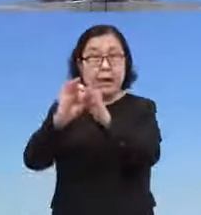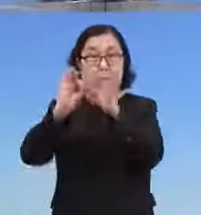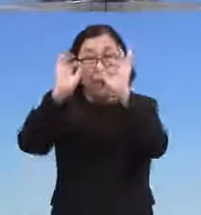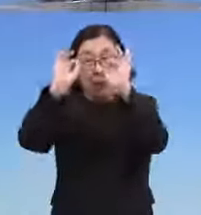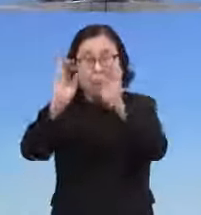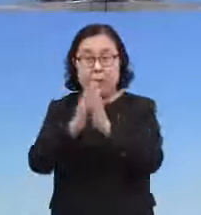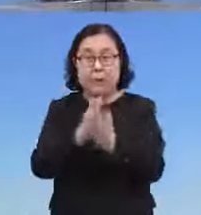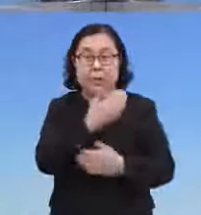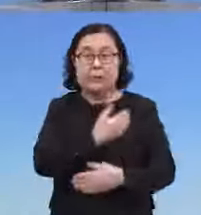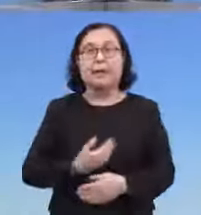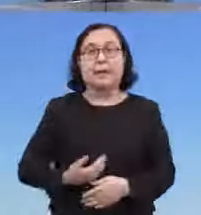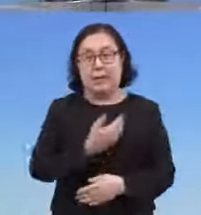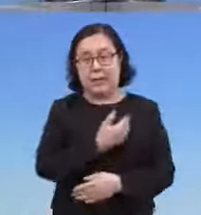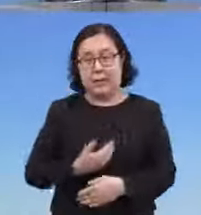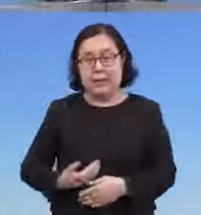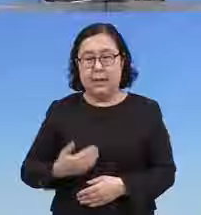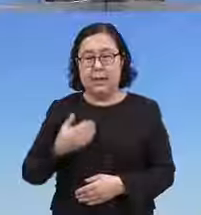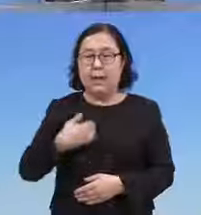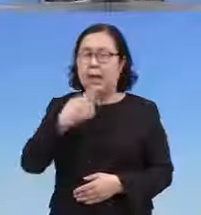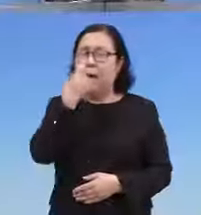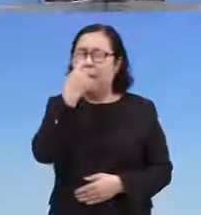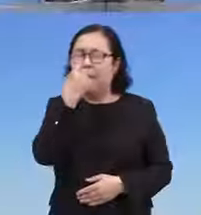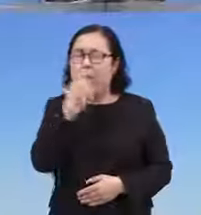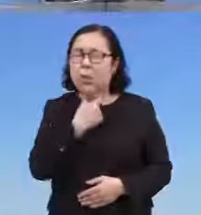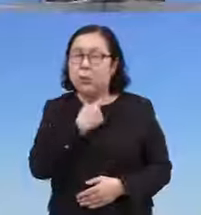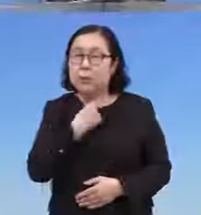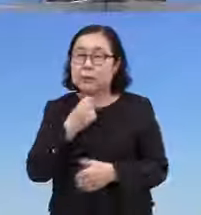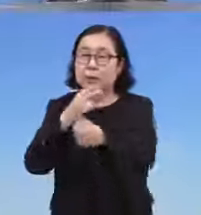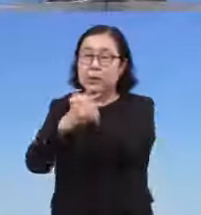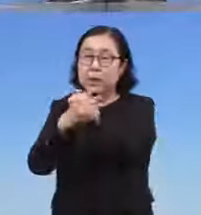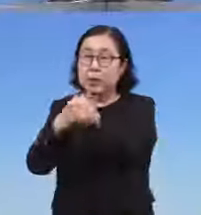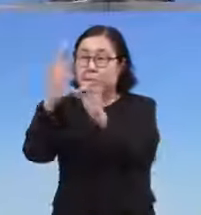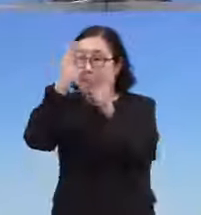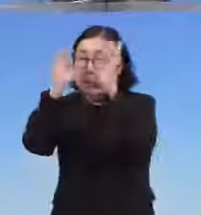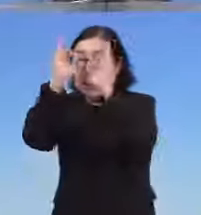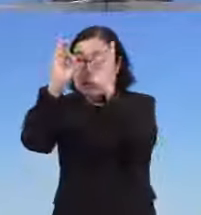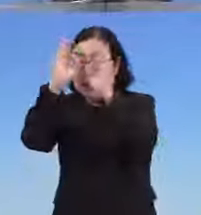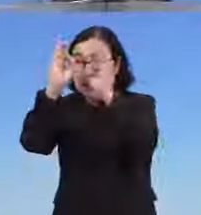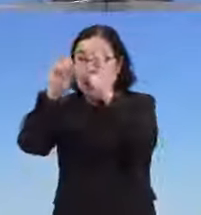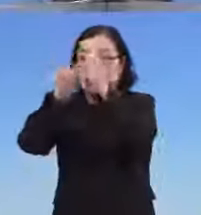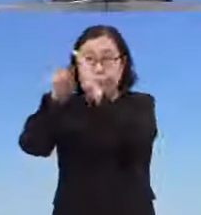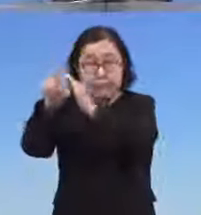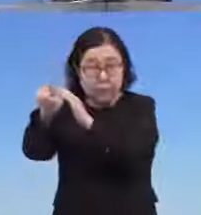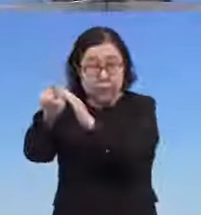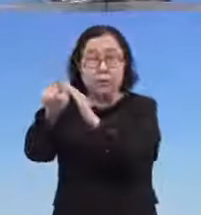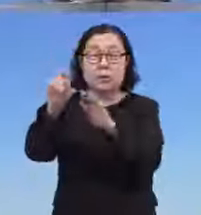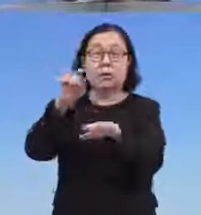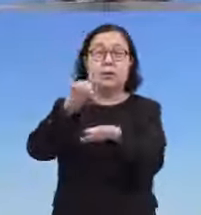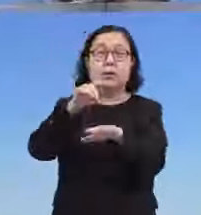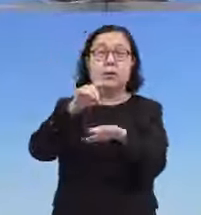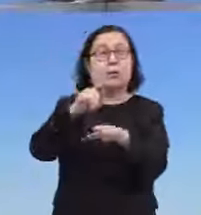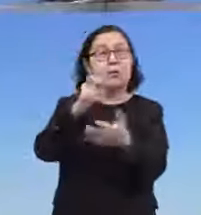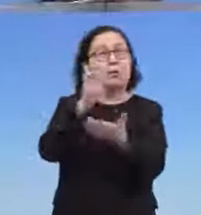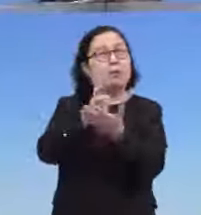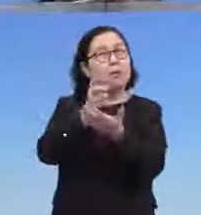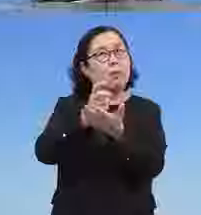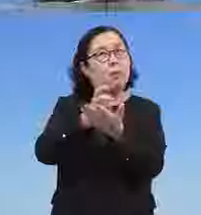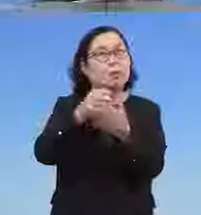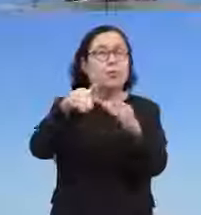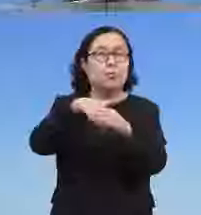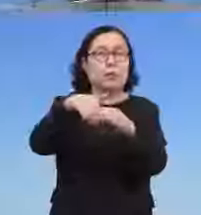싶은 랍비를 그 제자들이 선택해가지고 자기가 선택한 랍비를 찾아가는 이런 그 관행이라